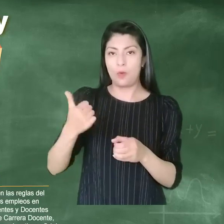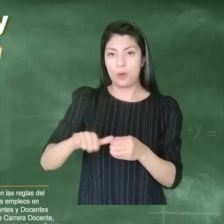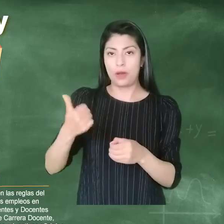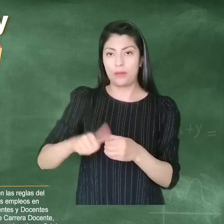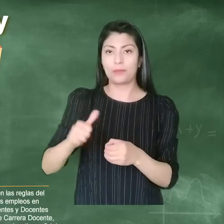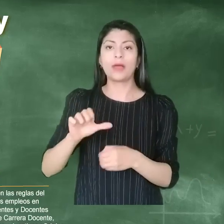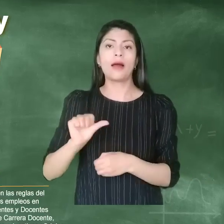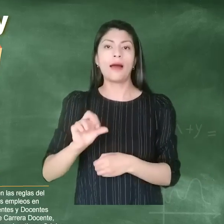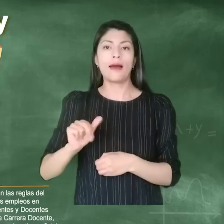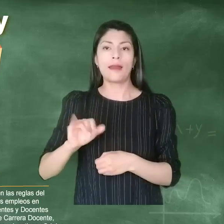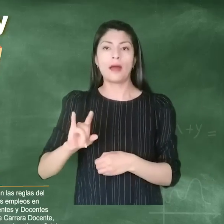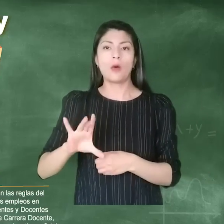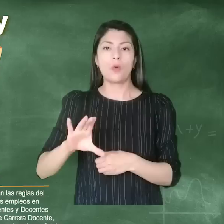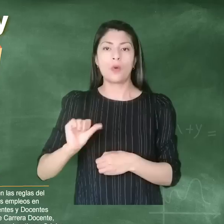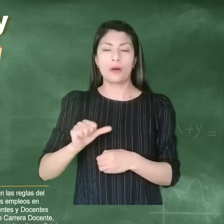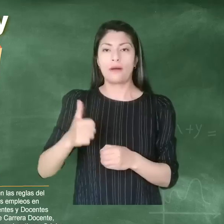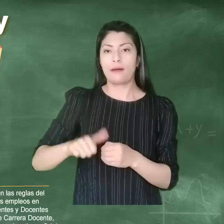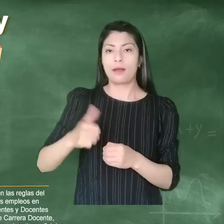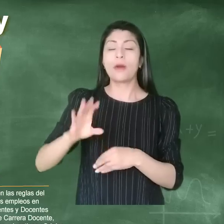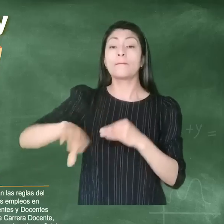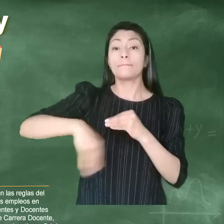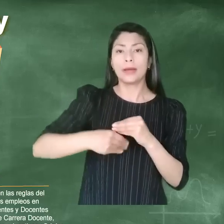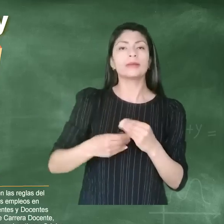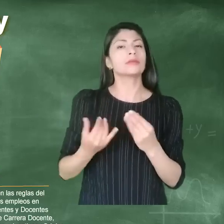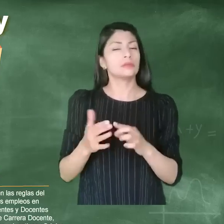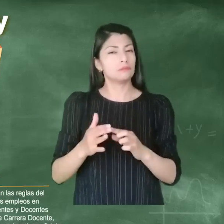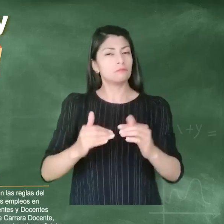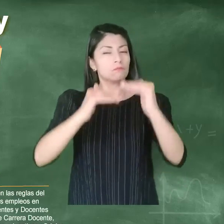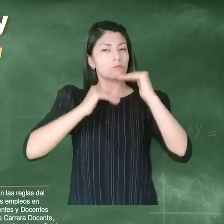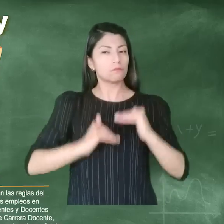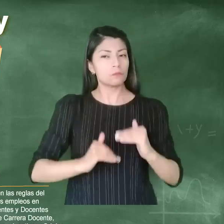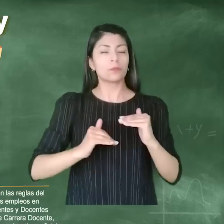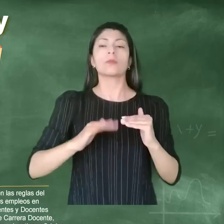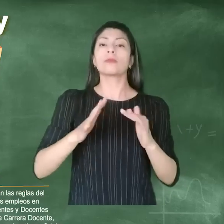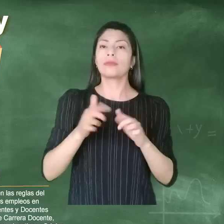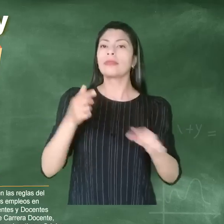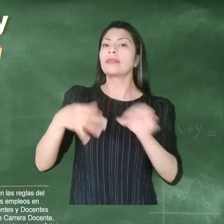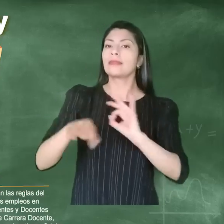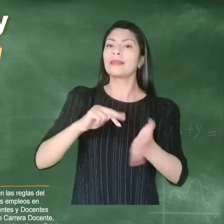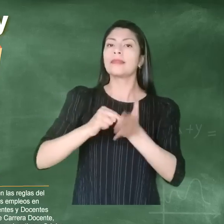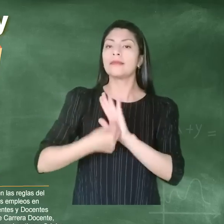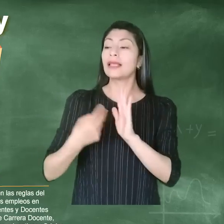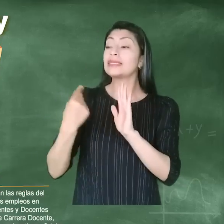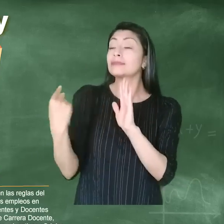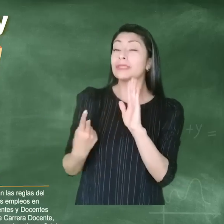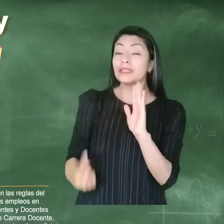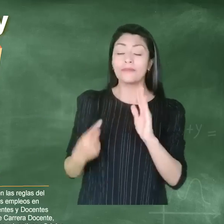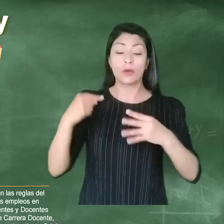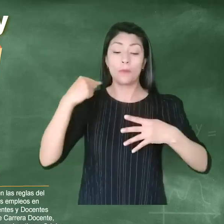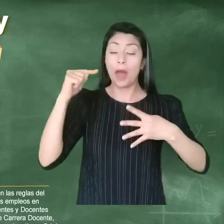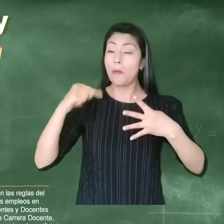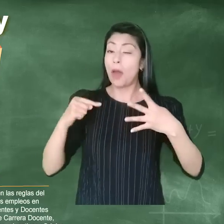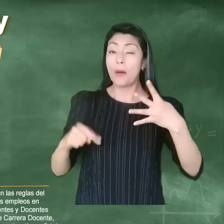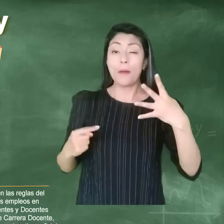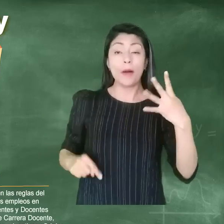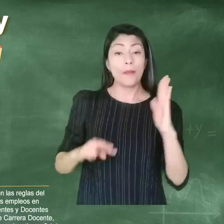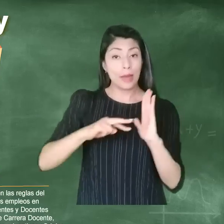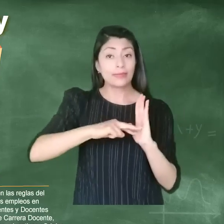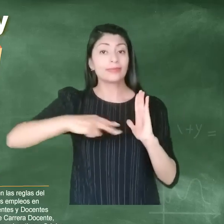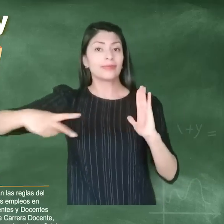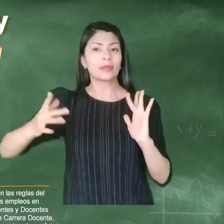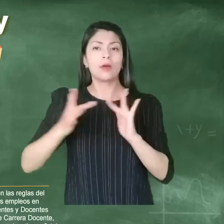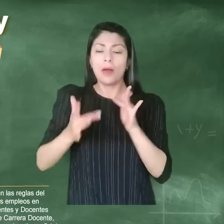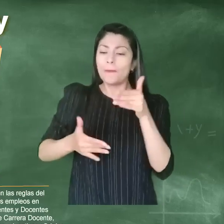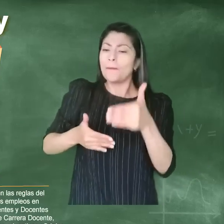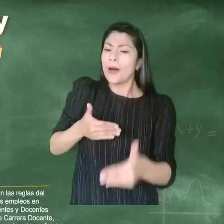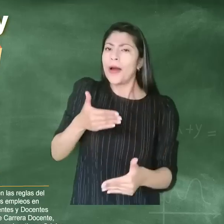Parágrafo. Hace parte integral del presente acuerdo, el anexo que contiene de manera detallada las especificaciones